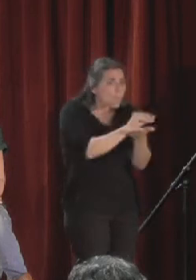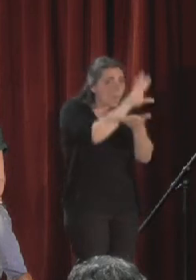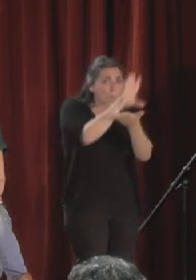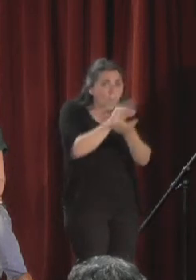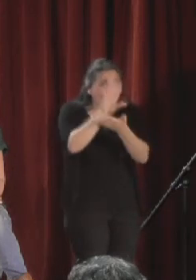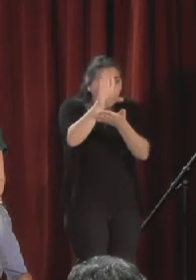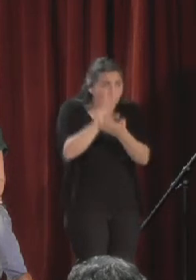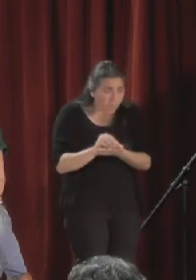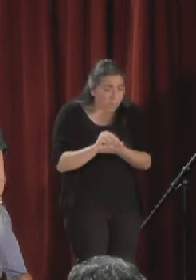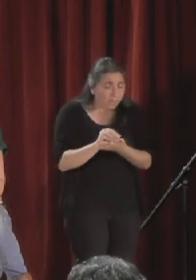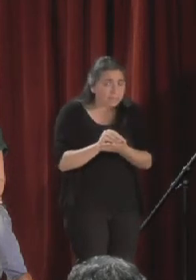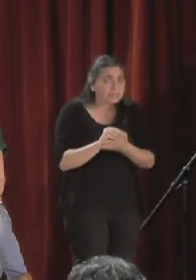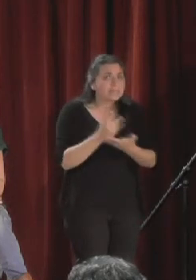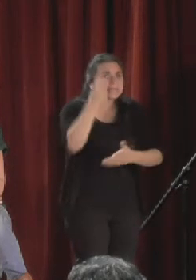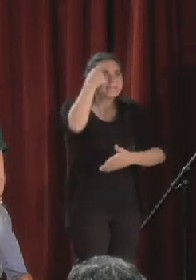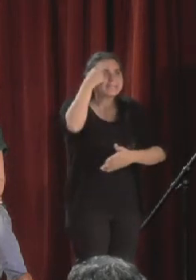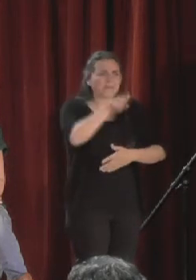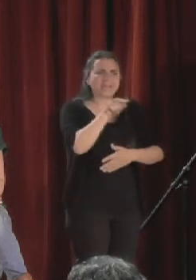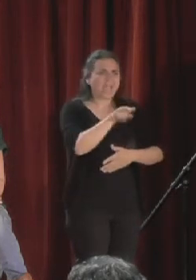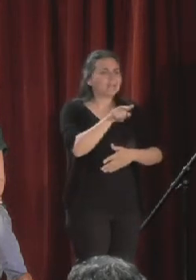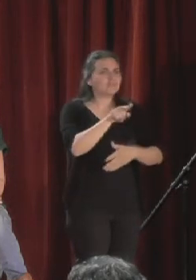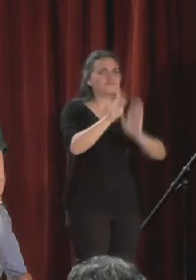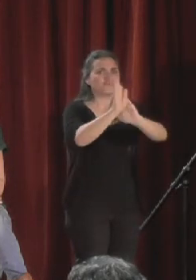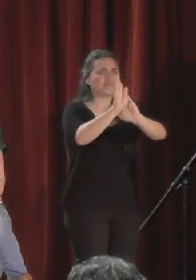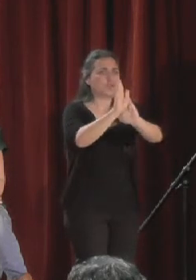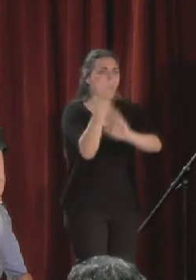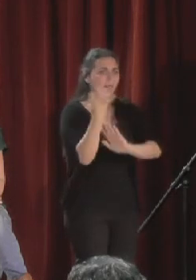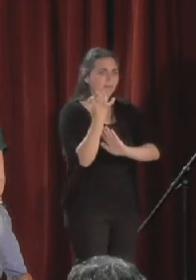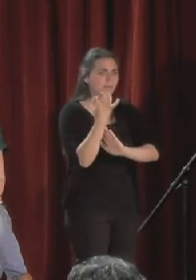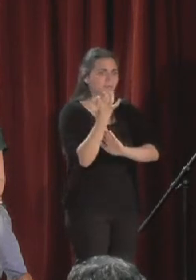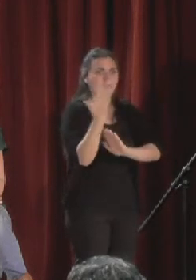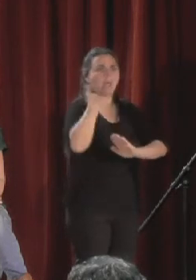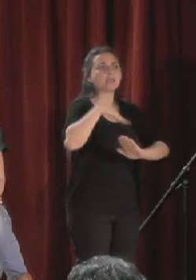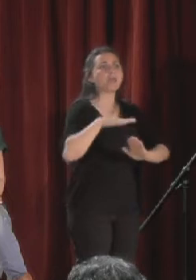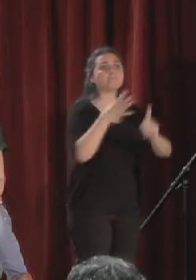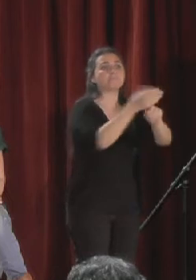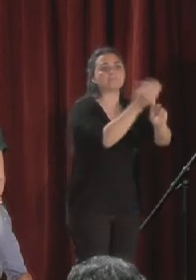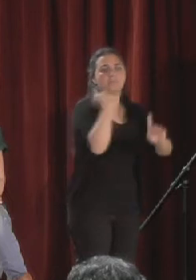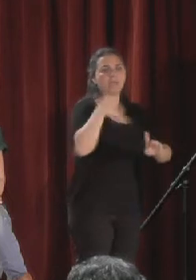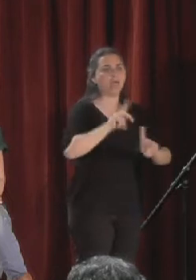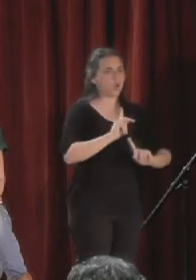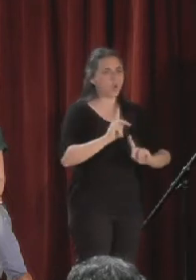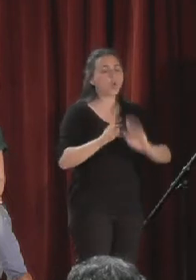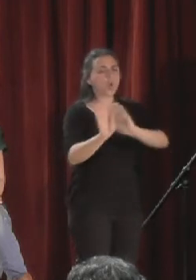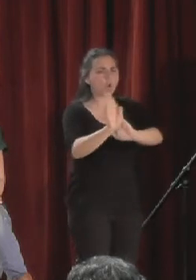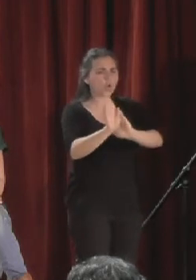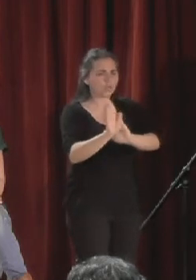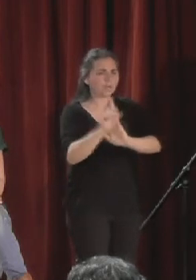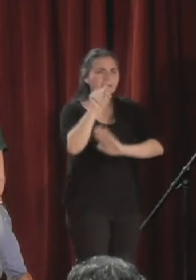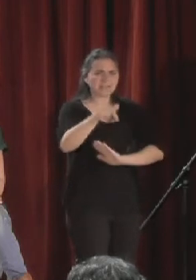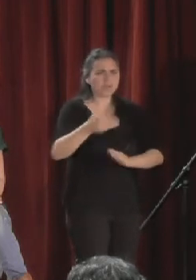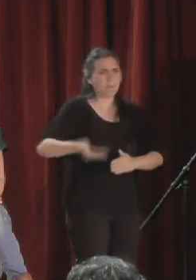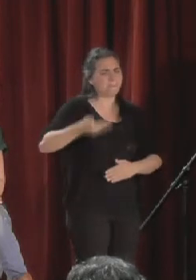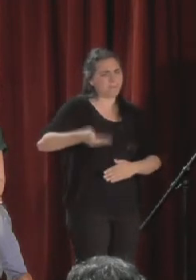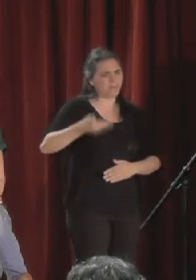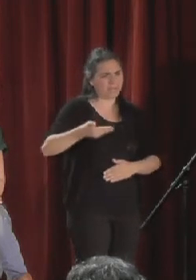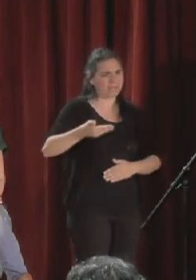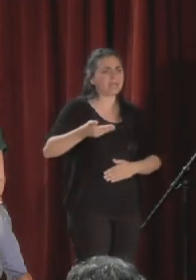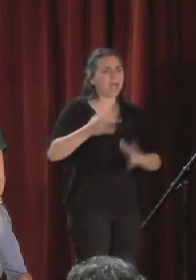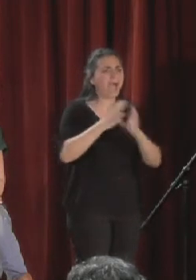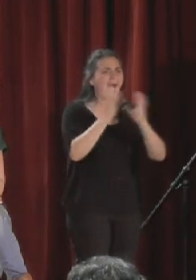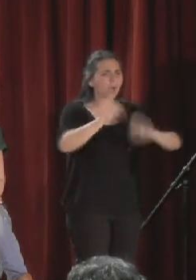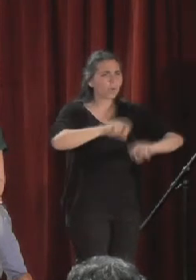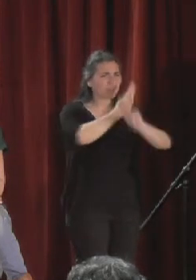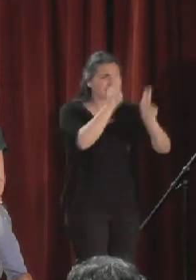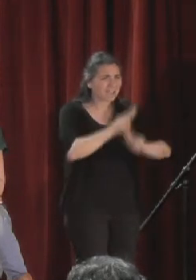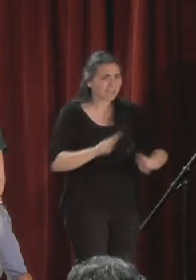e ser conscientes de que non chega. Pero é moi importante este pacto interxeracional. É moi importante que temos que ter na